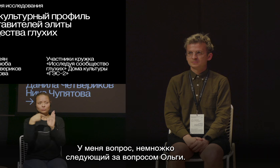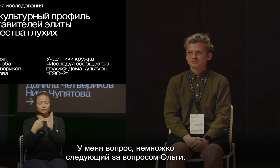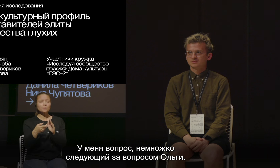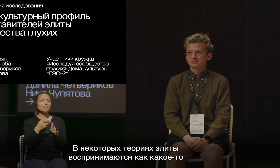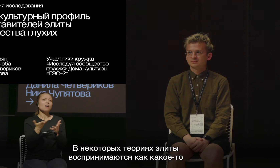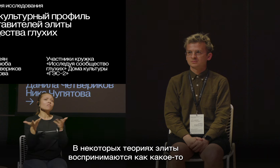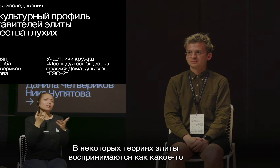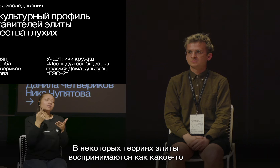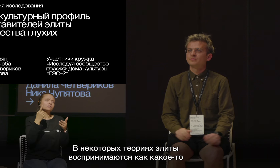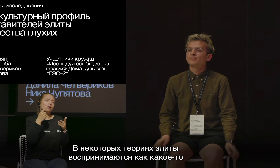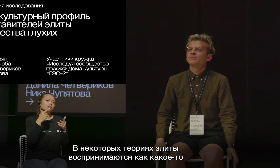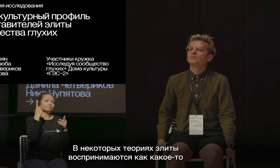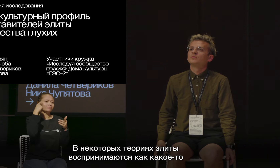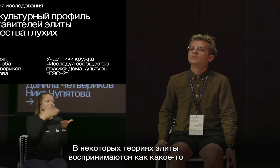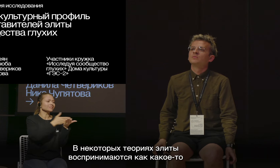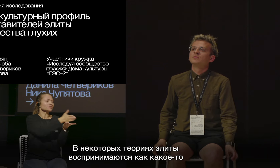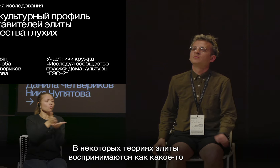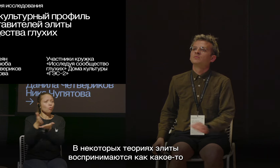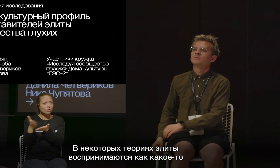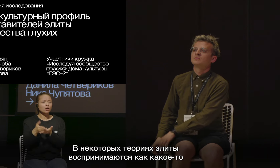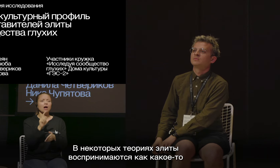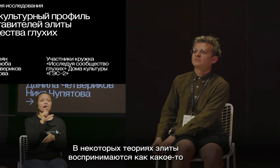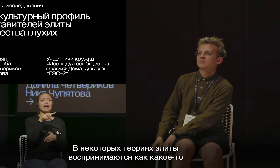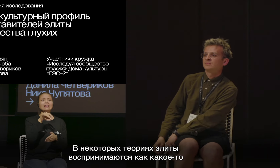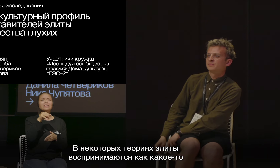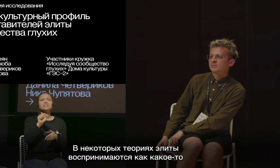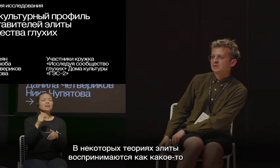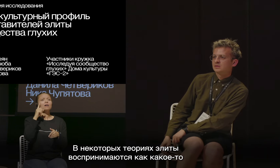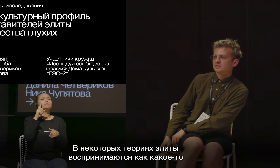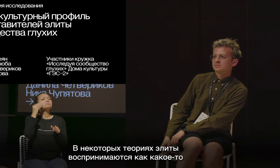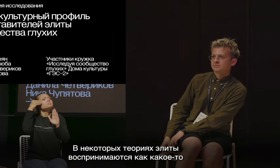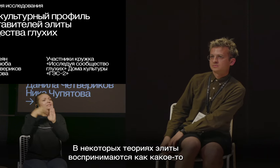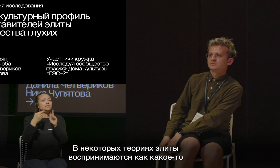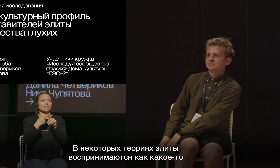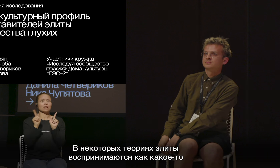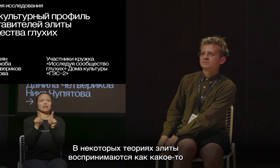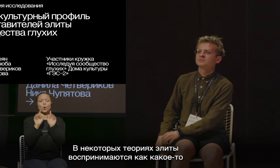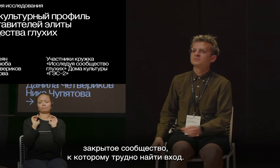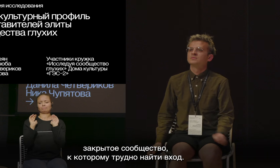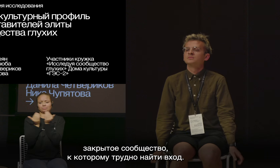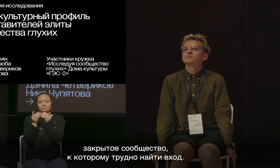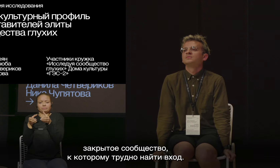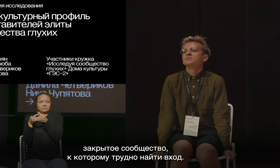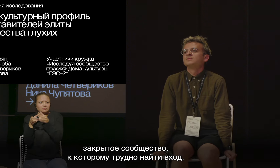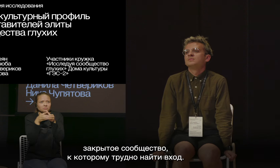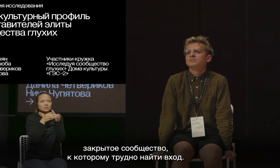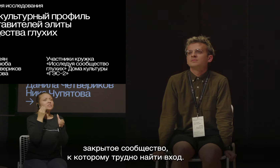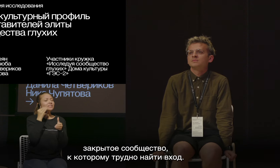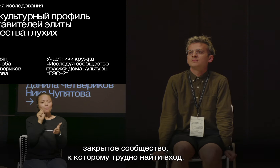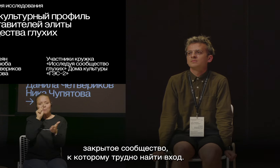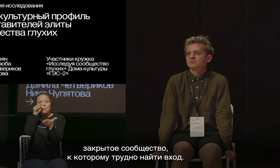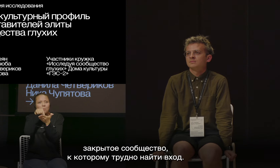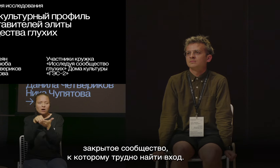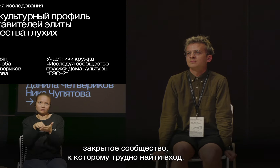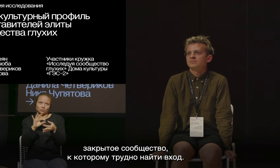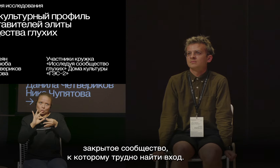теориях элиты воспринимаются как какое-то закрытое сообщество, которому трудно найти вход, да, то есть что это как раз от лидеров, возможно,